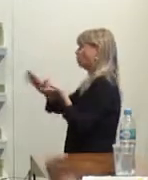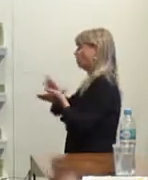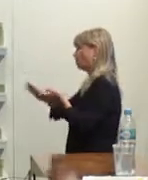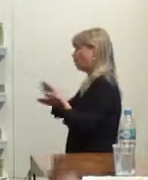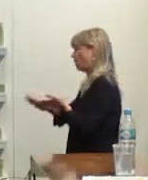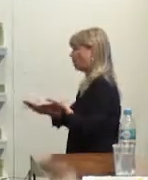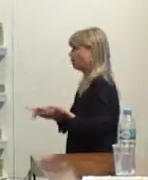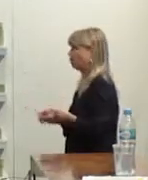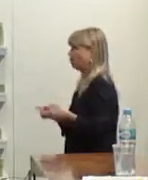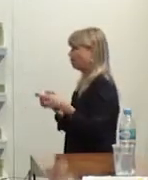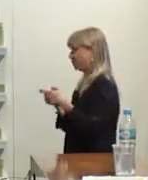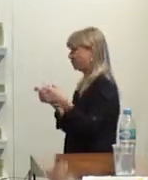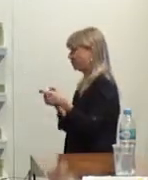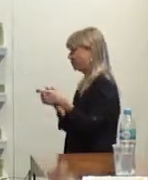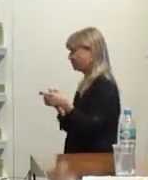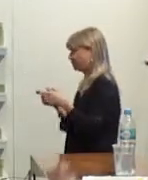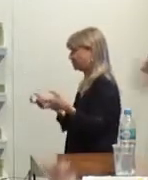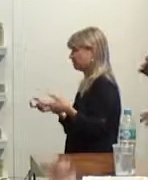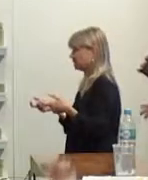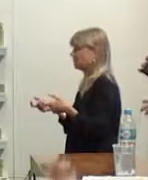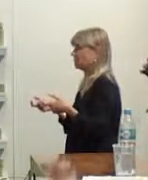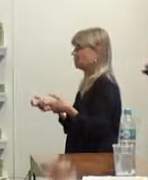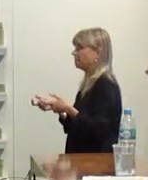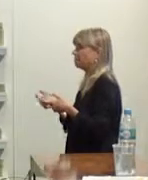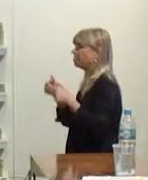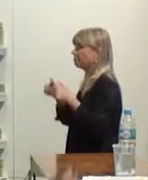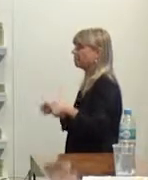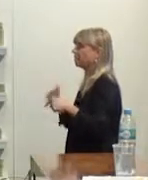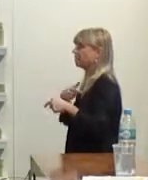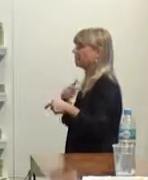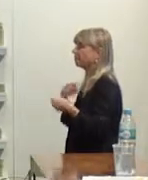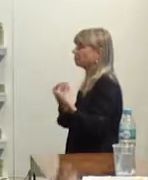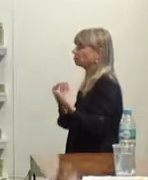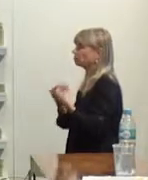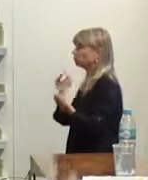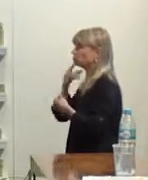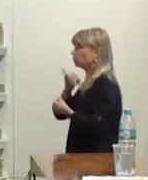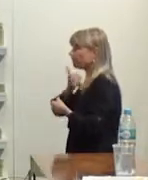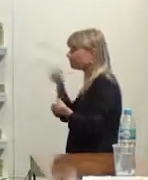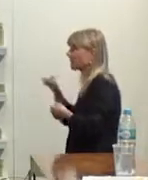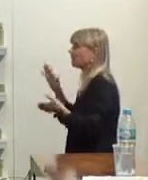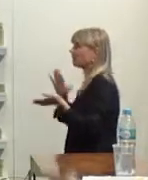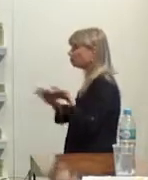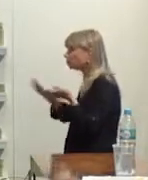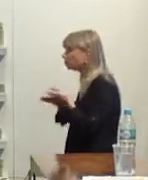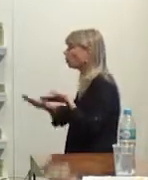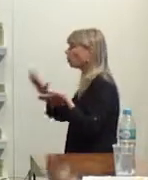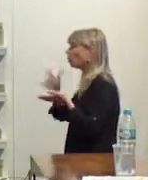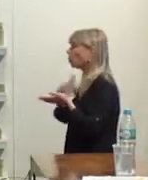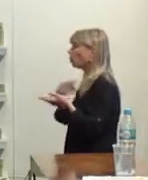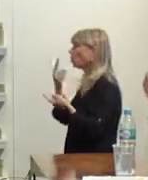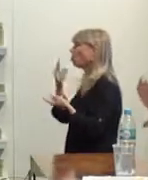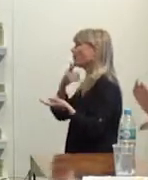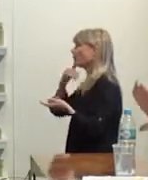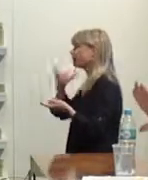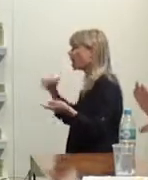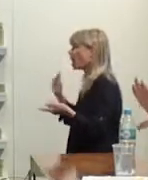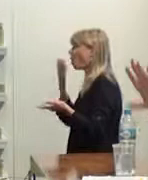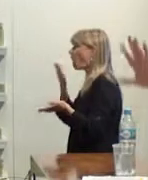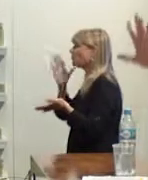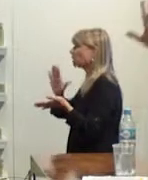tarifa. Esta vez hubo varios amparos de vuelta, y uno de los amparos tuvo éxito en poner una